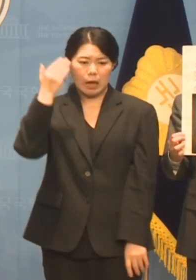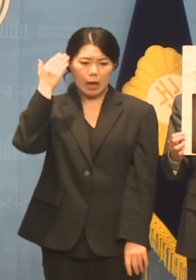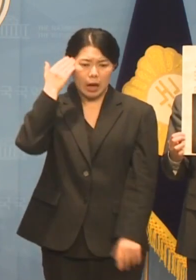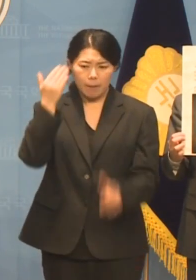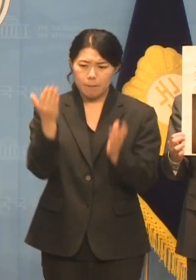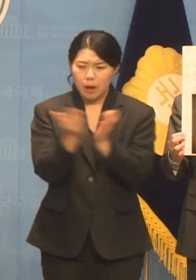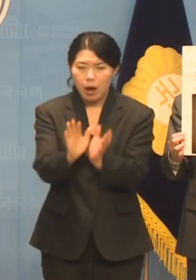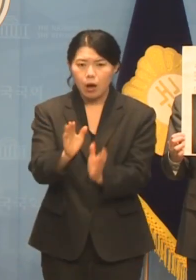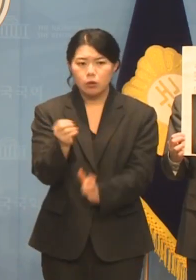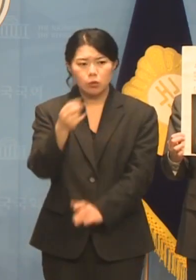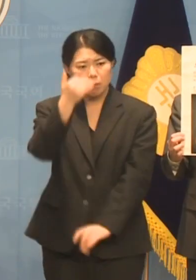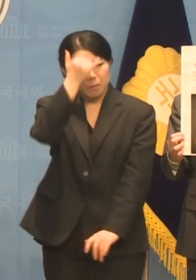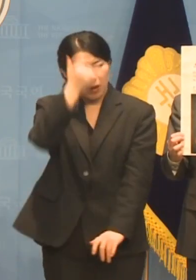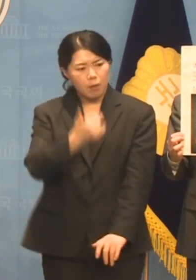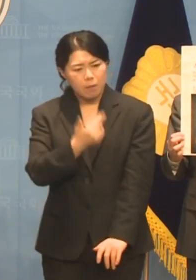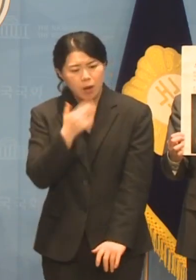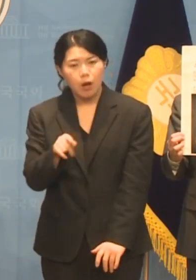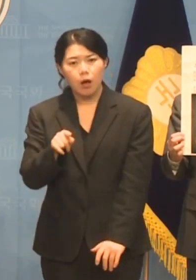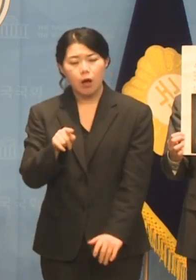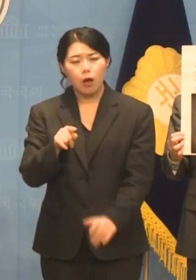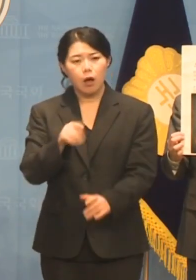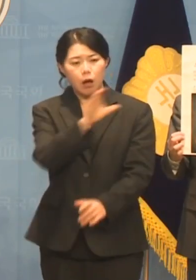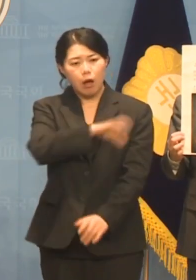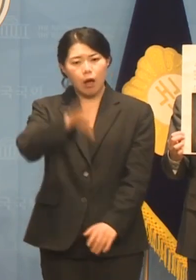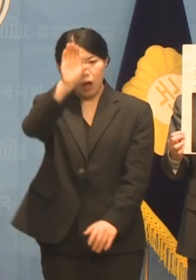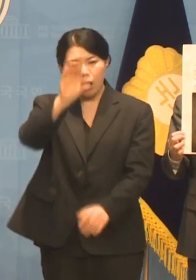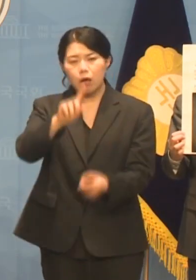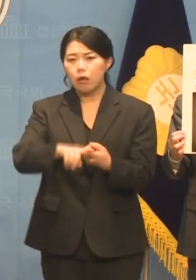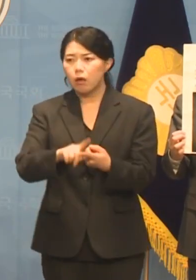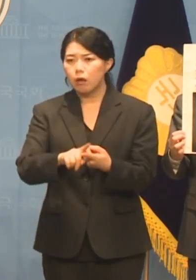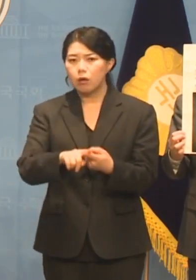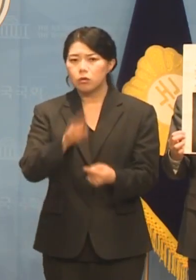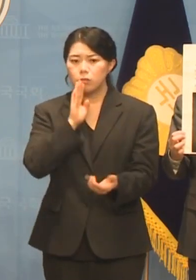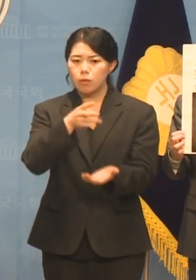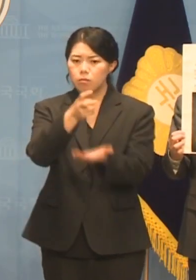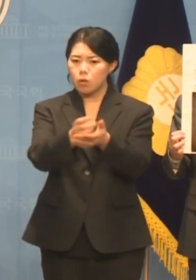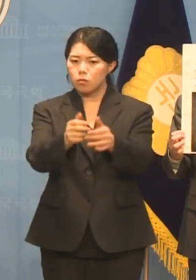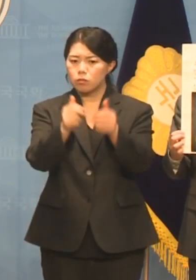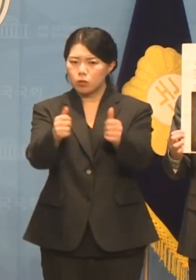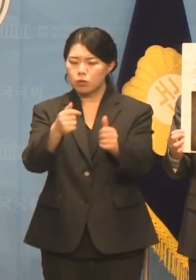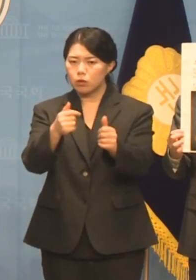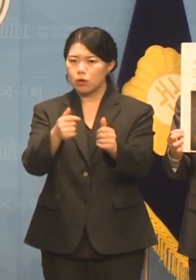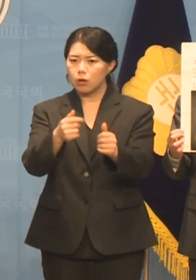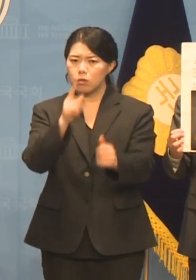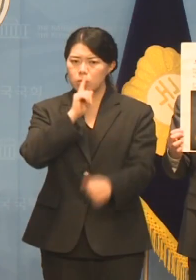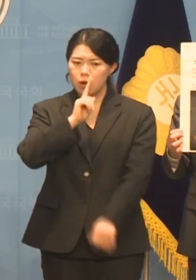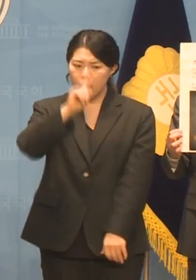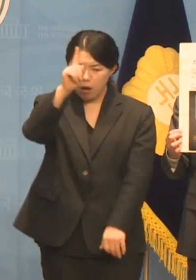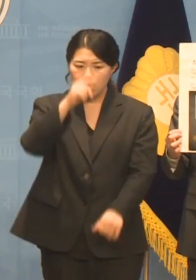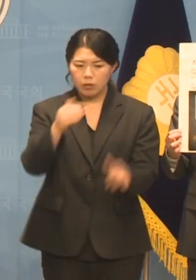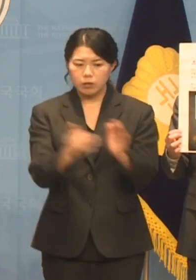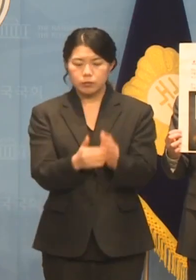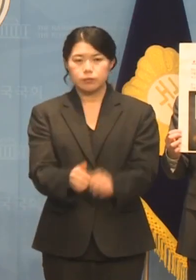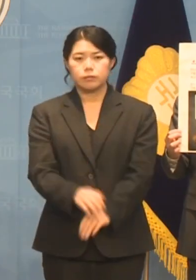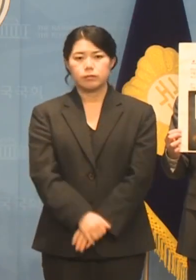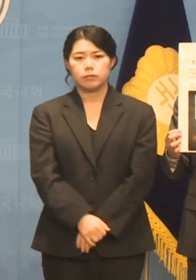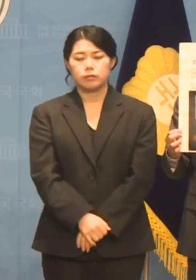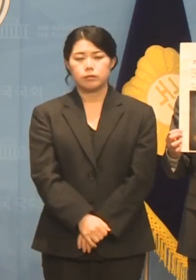비상식적이고 부도덕한 게시물에 대해서 법적 조치를 취했음을 말씀을